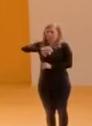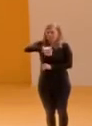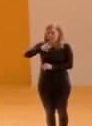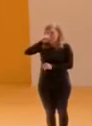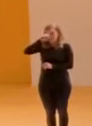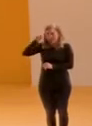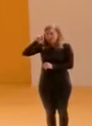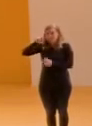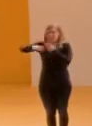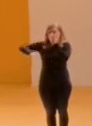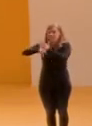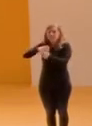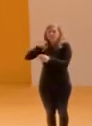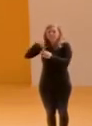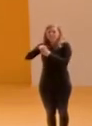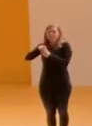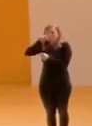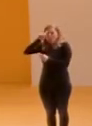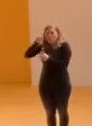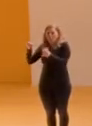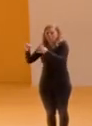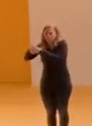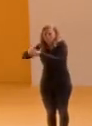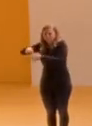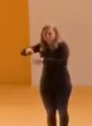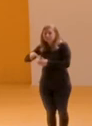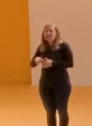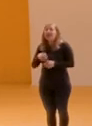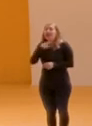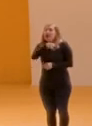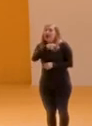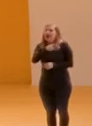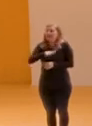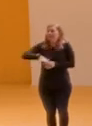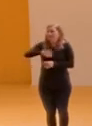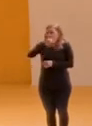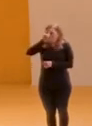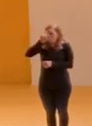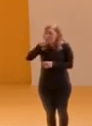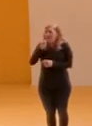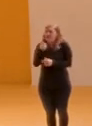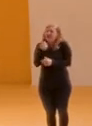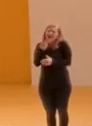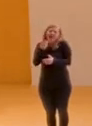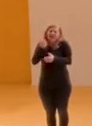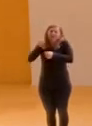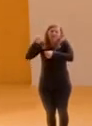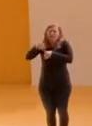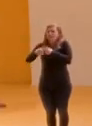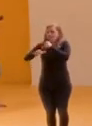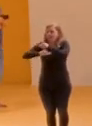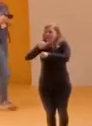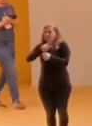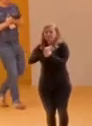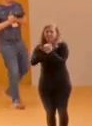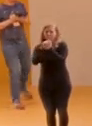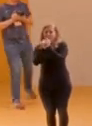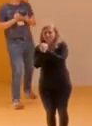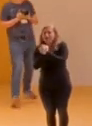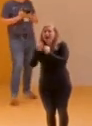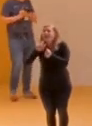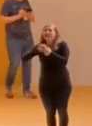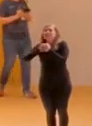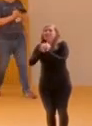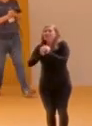świecie jeśli chodzi o plemiona ludzi które No oczywiście przez kilkadziesiąt tysięcy lat się zmieniło ale zmieniło